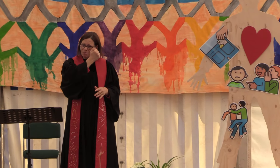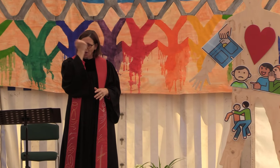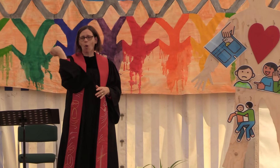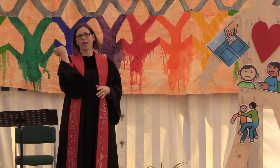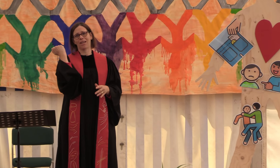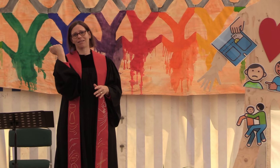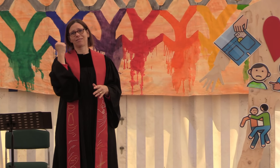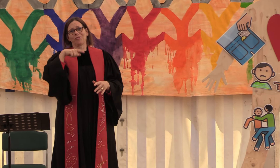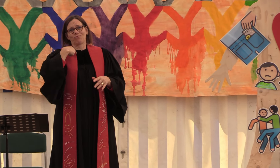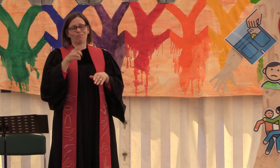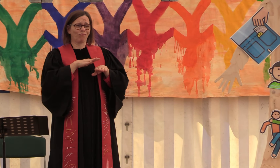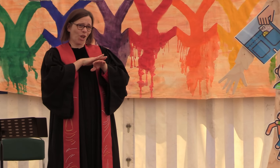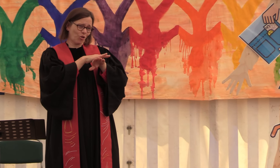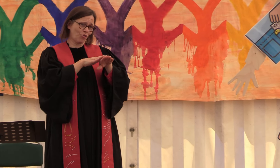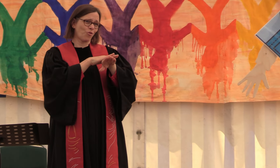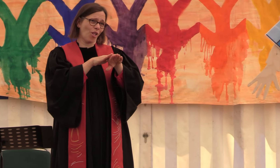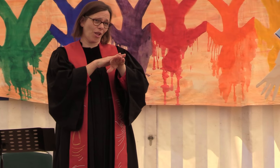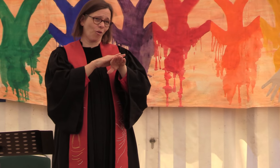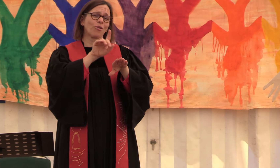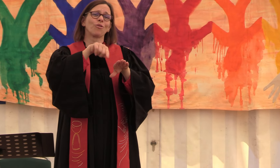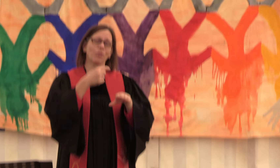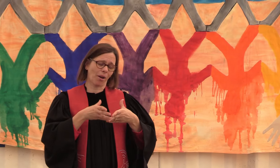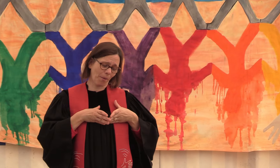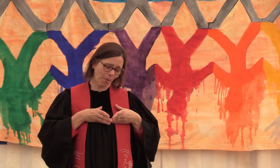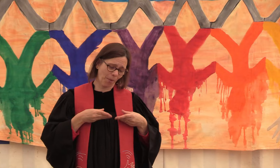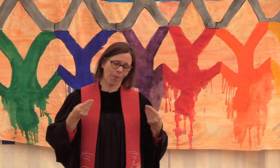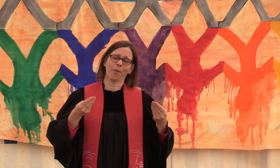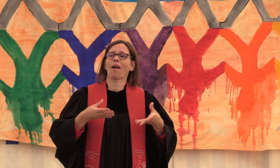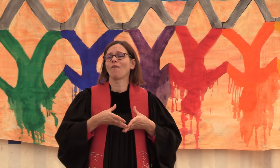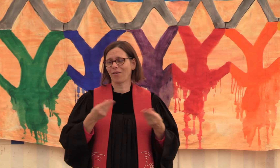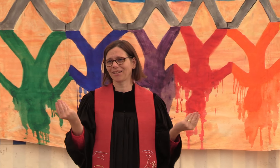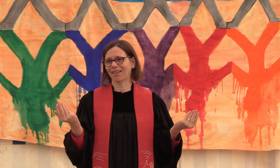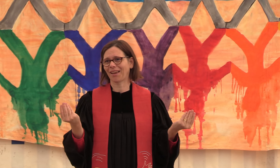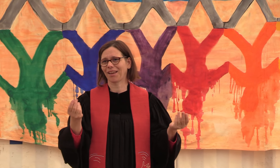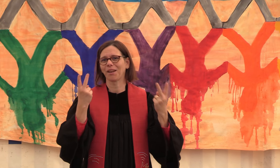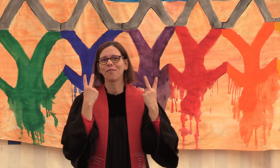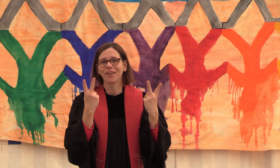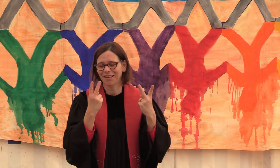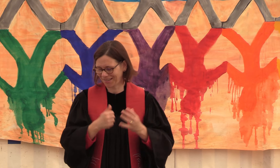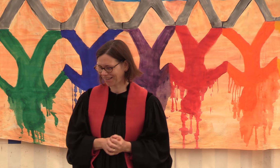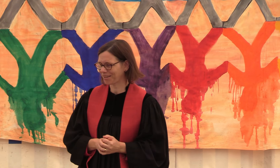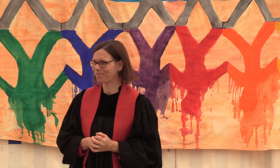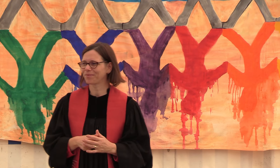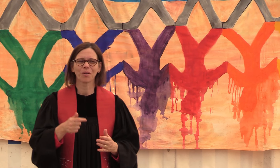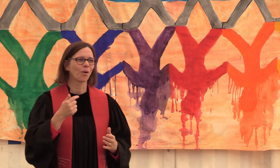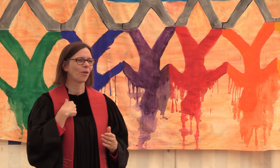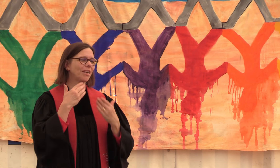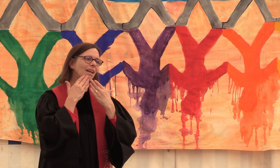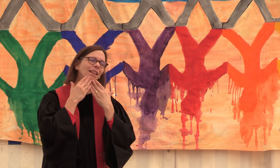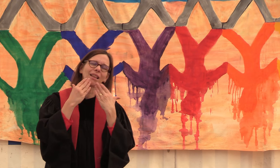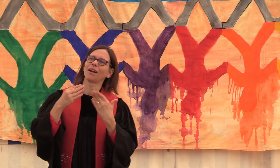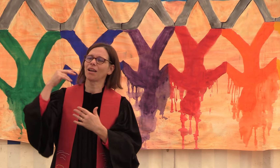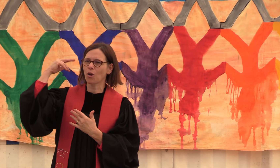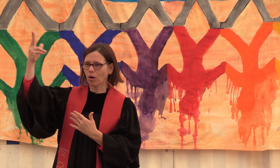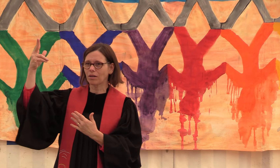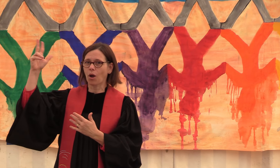Fehler. Und dann bereuen wir. Wir schauen auf uns, bereuen, verzeihen und vergeben. Und das ist